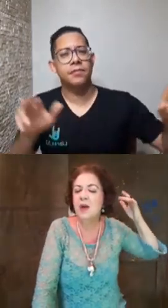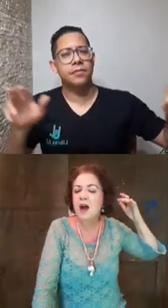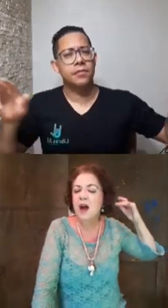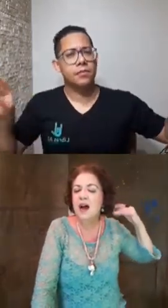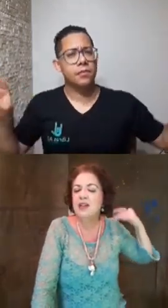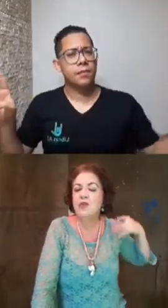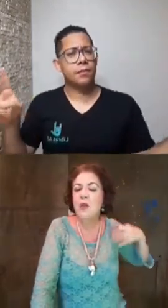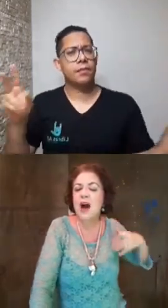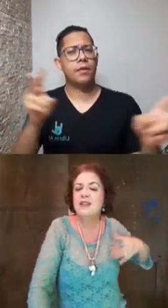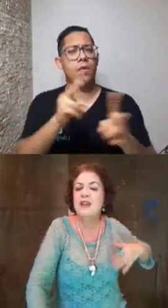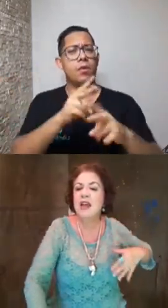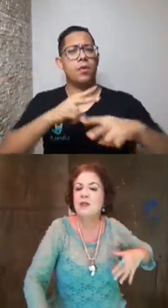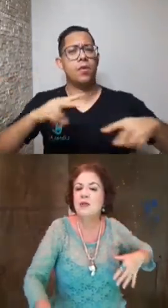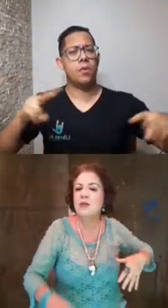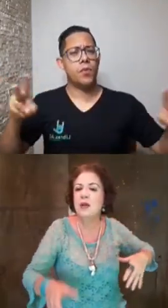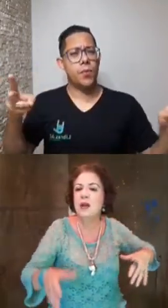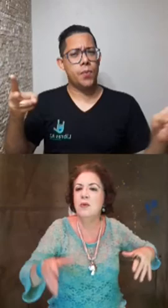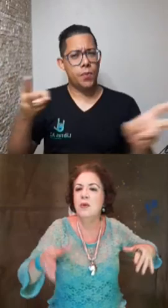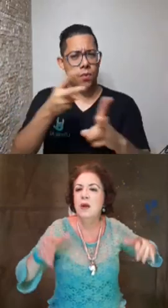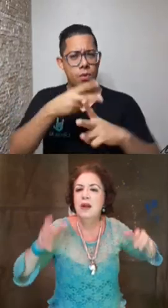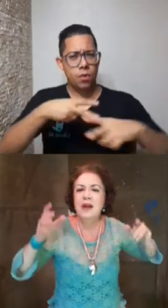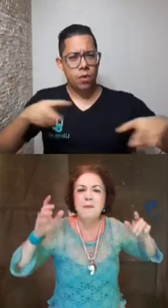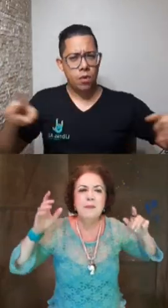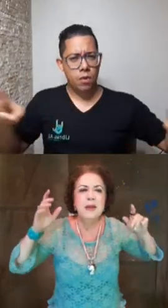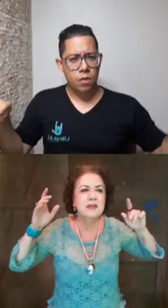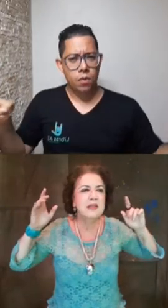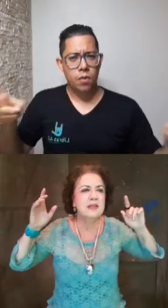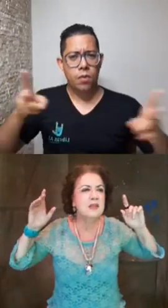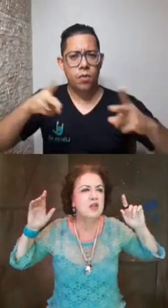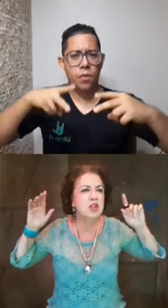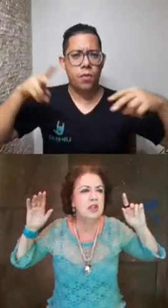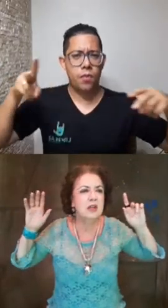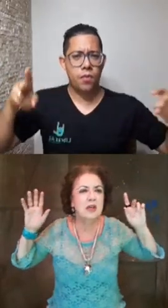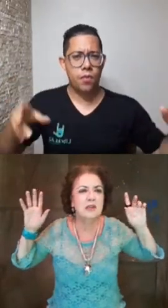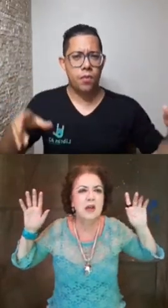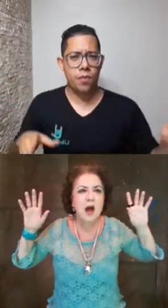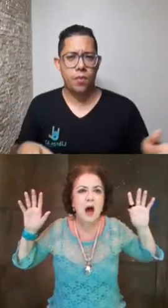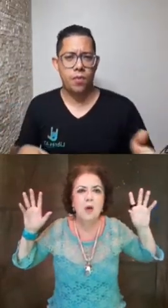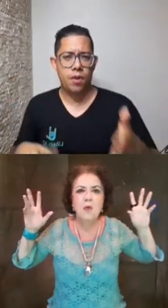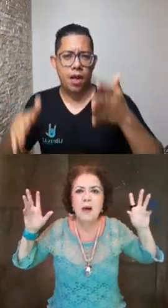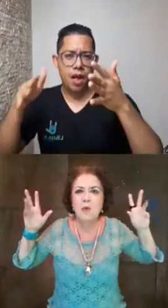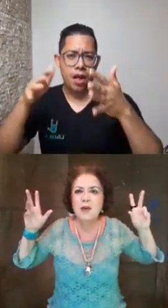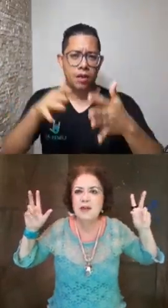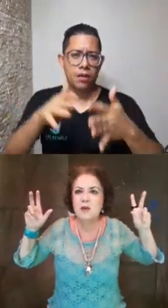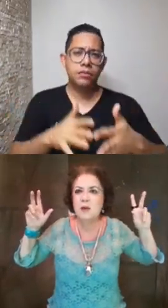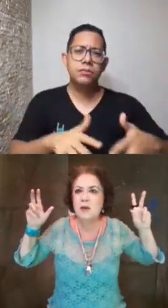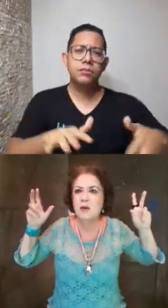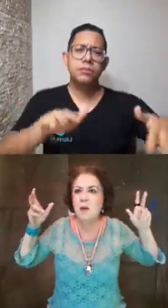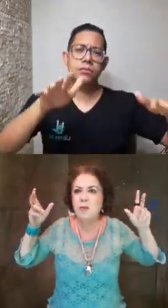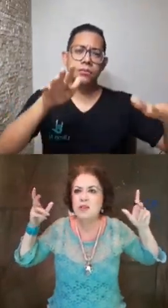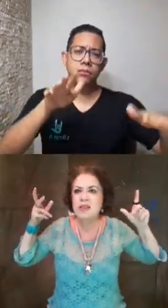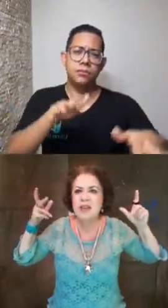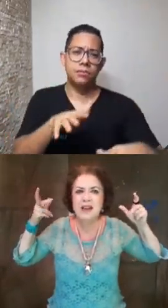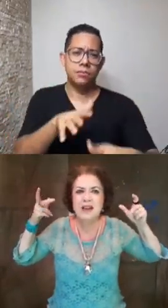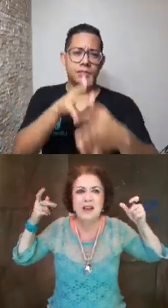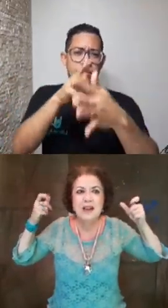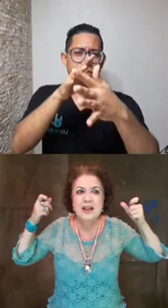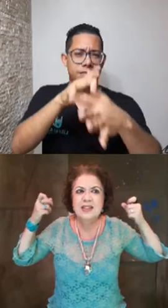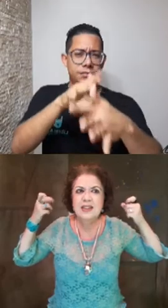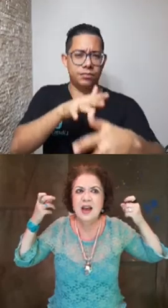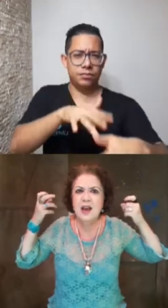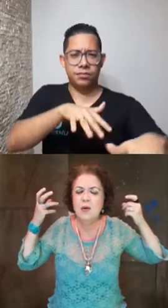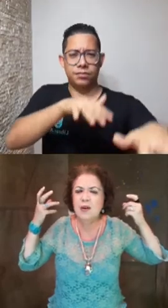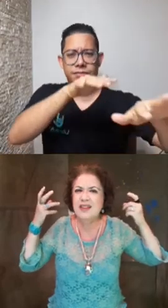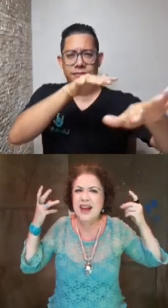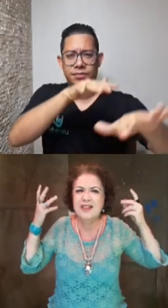começaram a soar dentro do rio. Lembranças antigas, alguma coisa como se ele